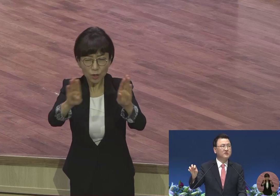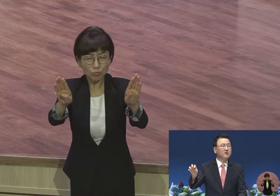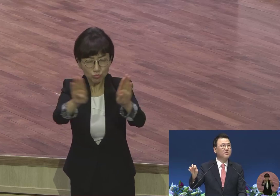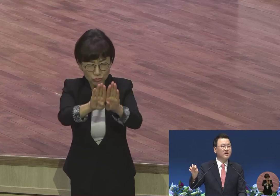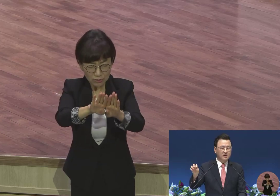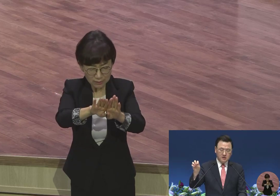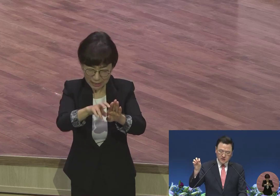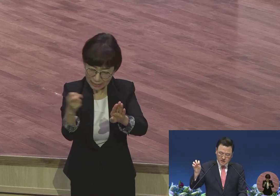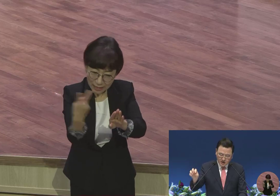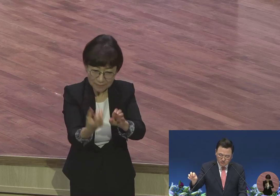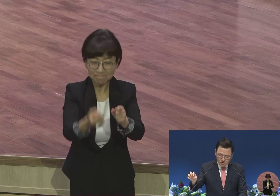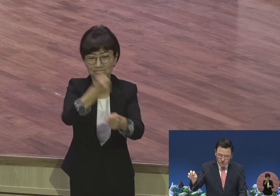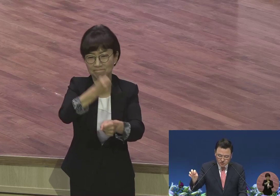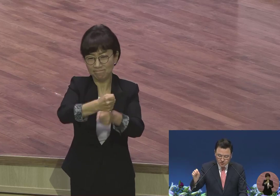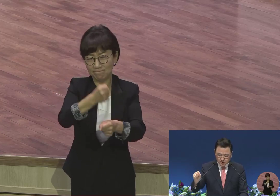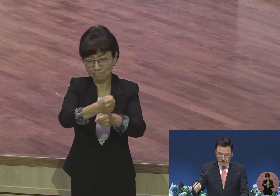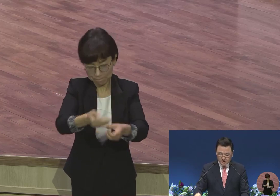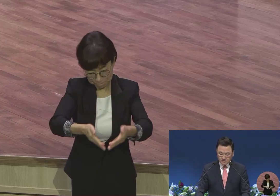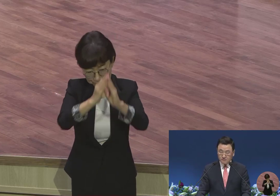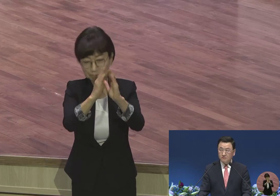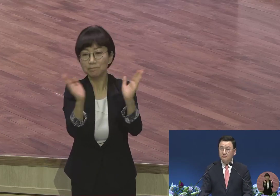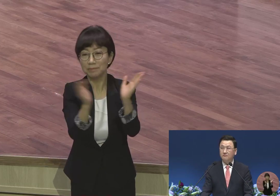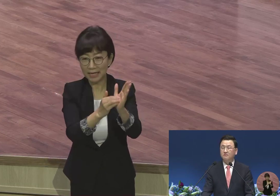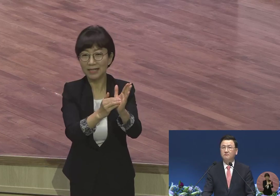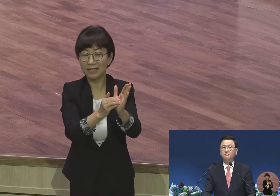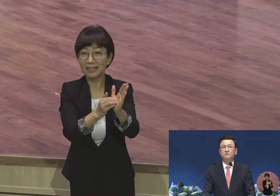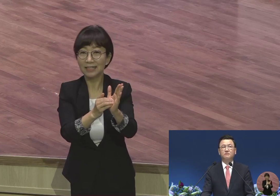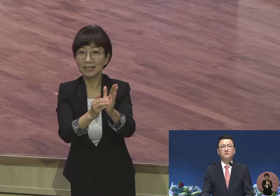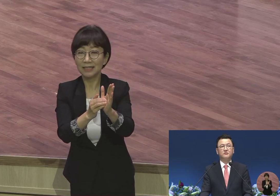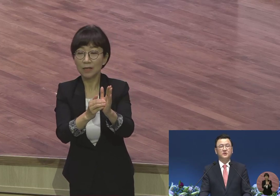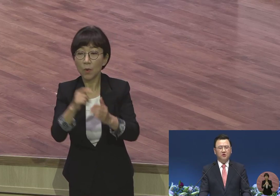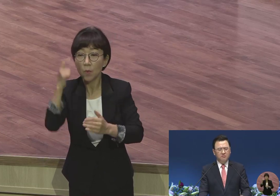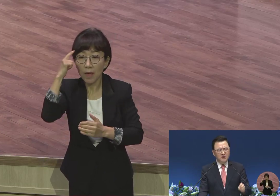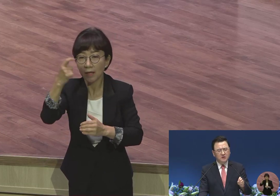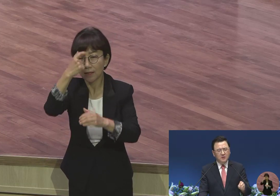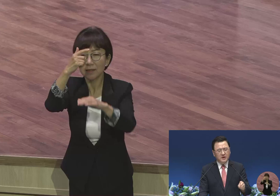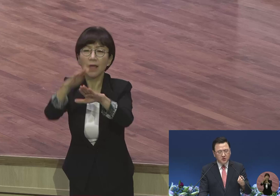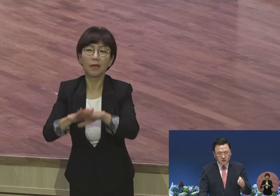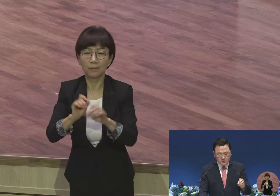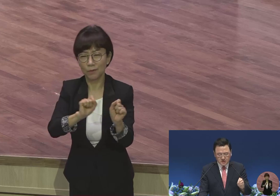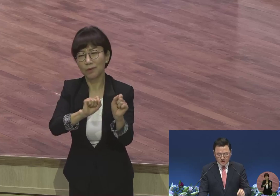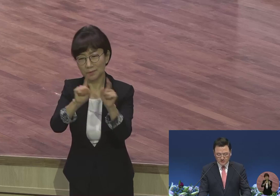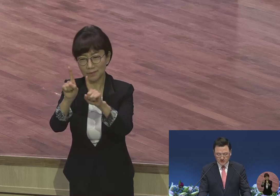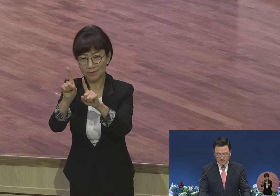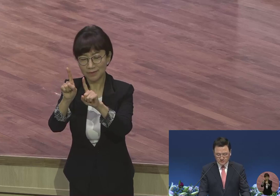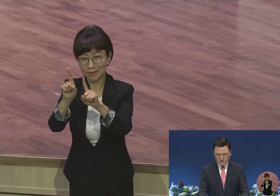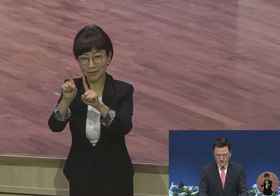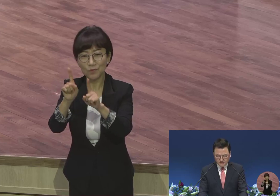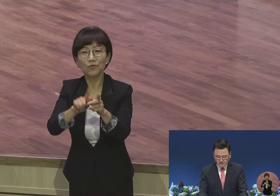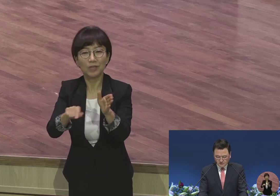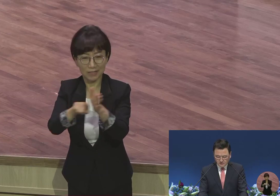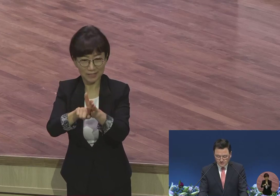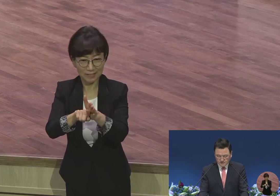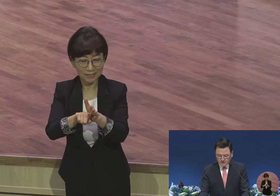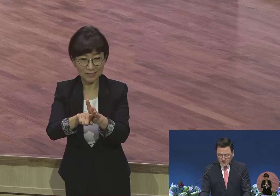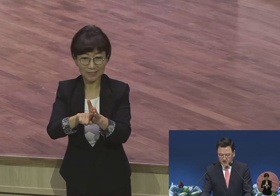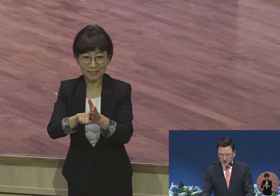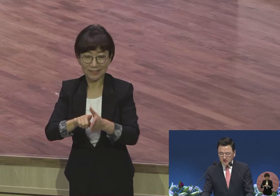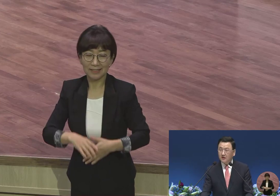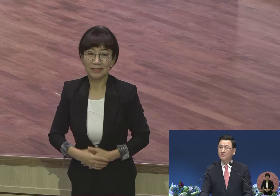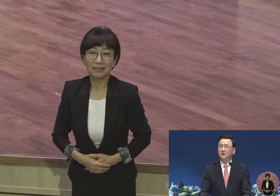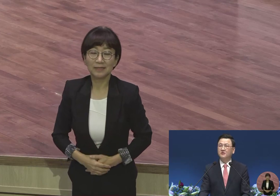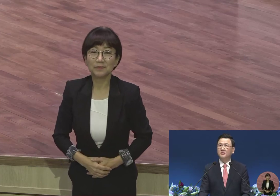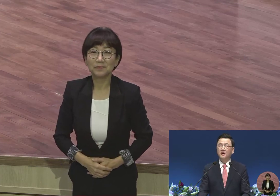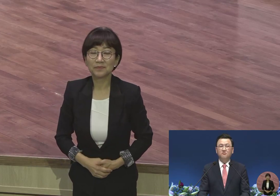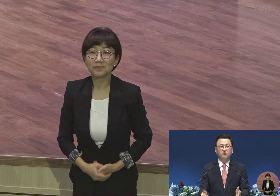제일 먼저 양문을 수축했어요. 정말 느헤미야는 영적인 사람입니다.